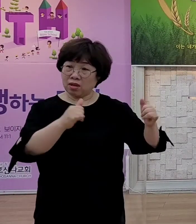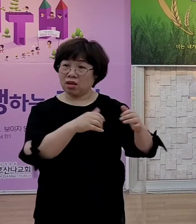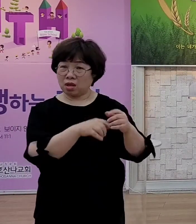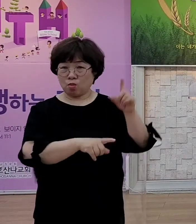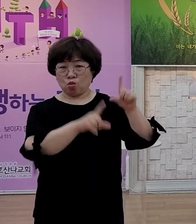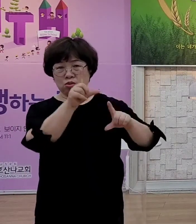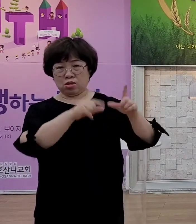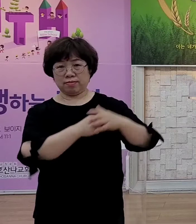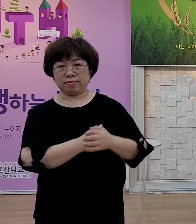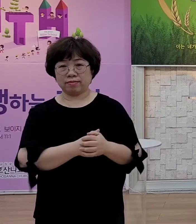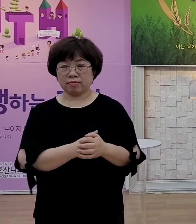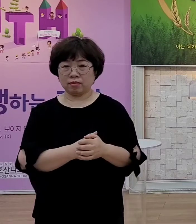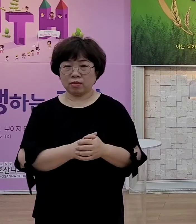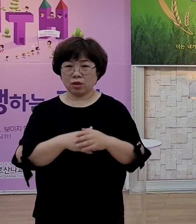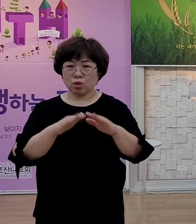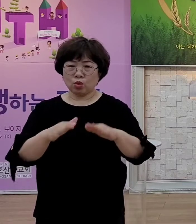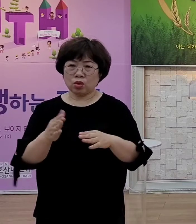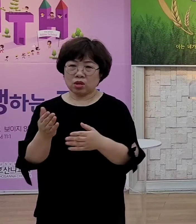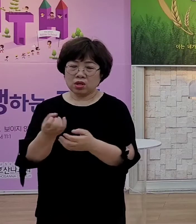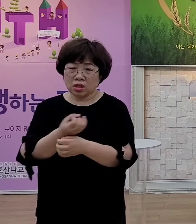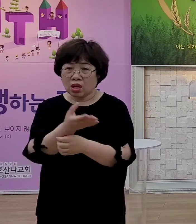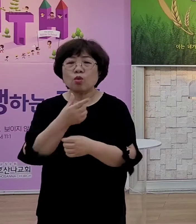오늘 나누고 싶은 주제입니다.